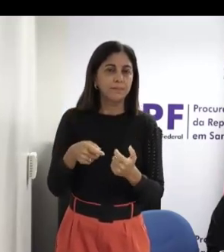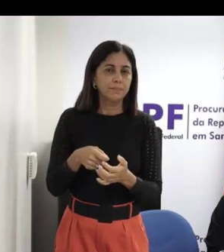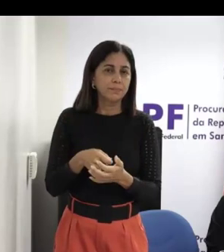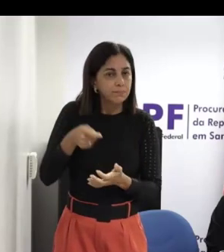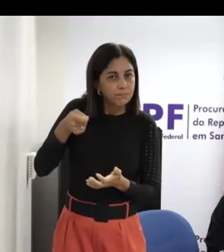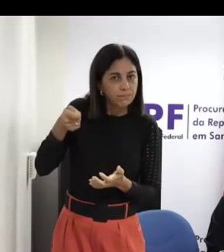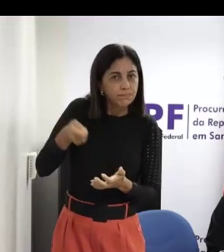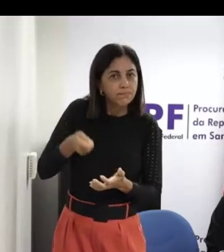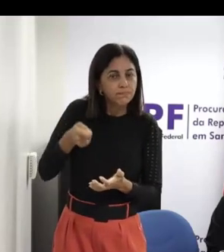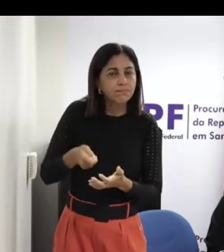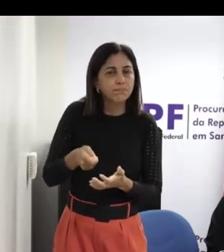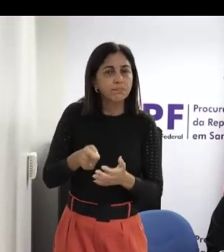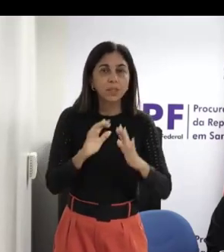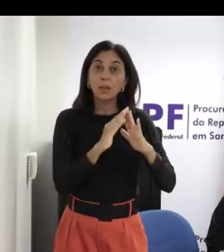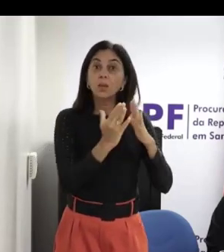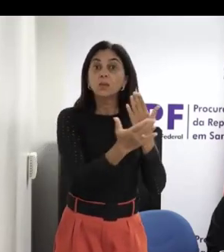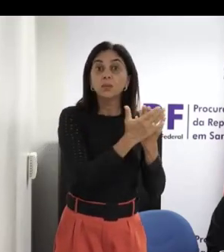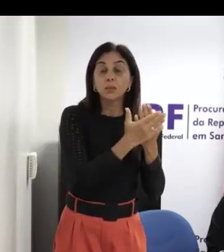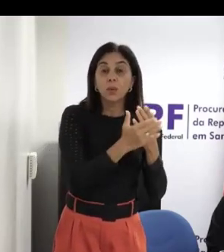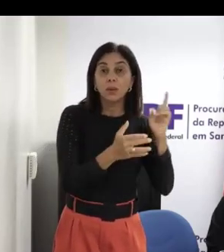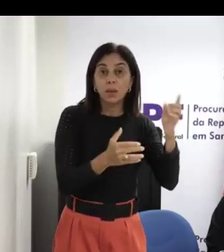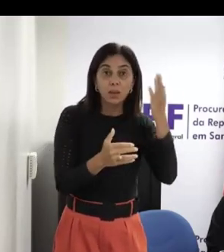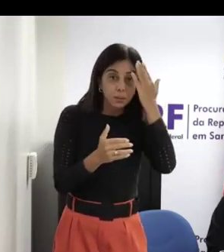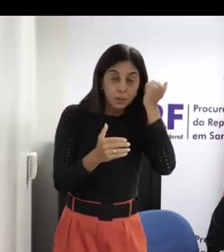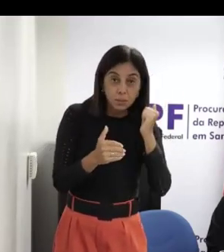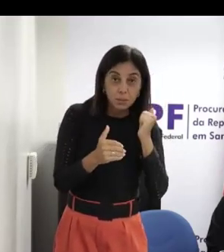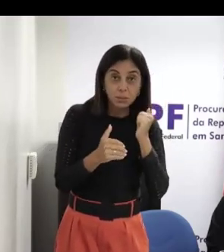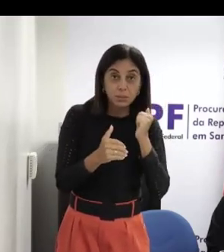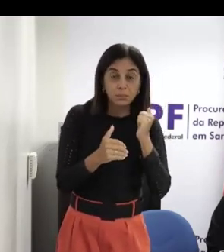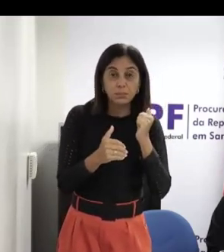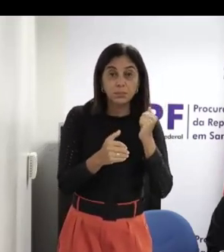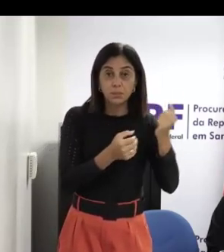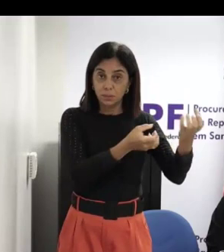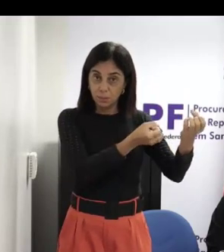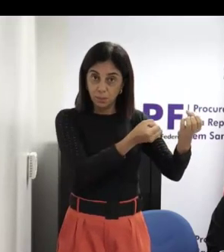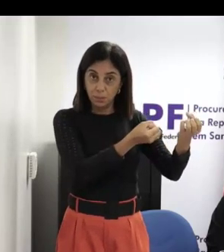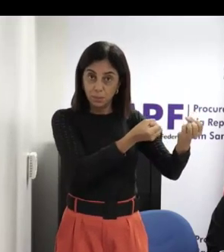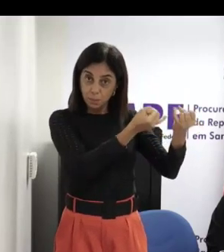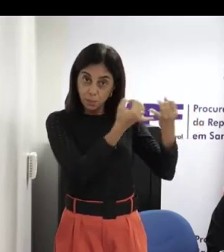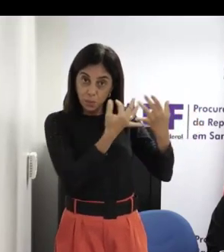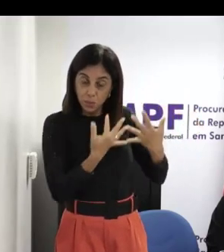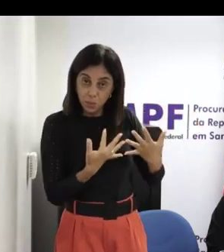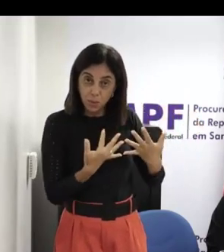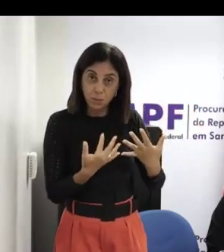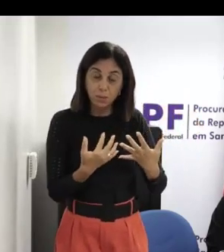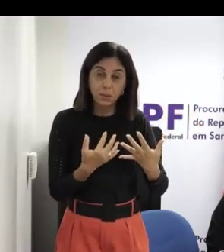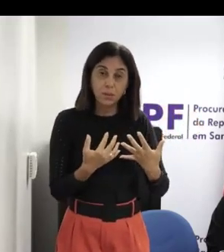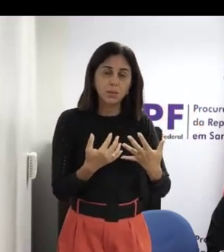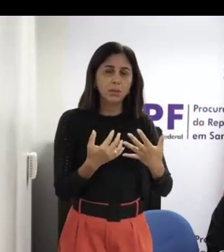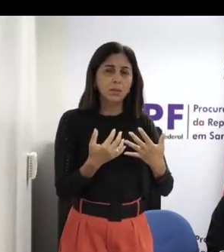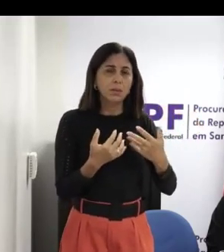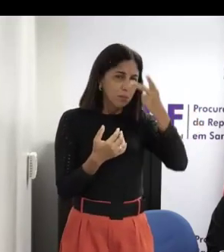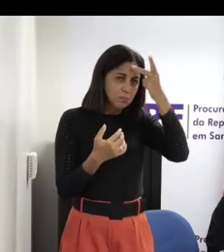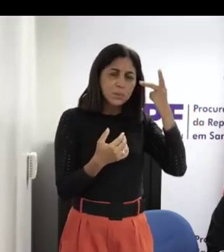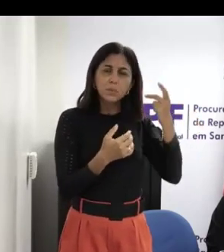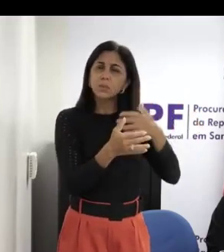contar que ela não vai vai se sentir acuada e eh tenho em mente uma coisa qualquer pessoa